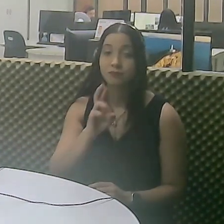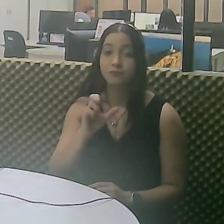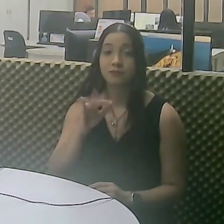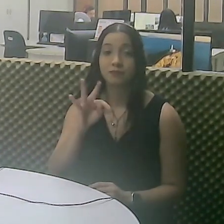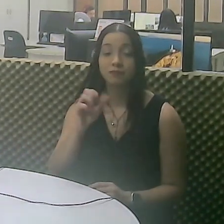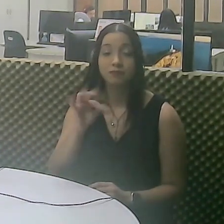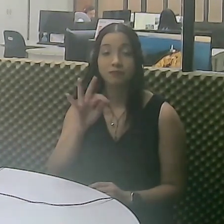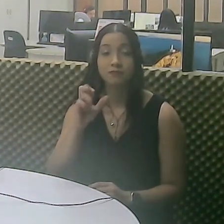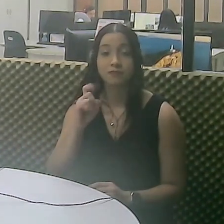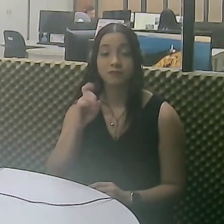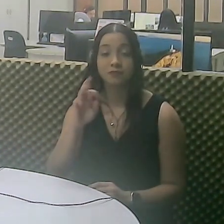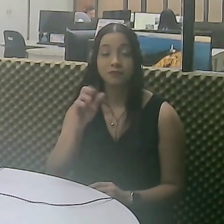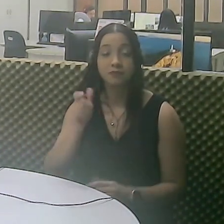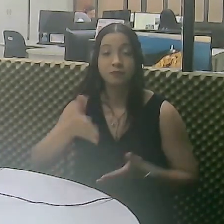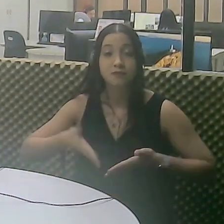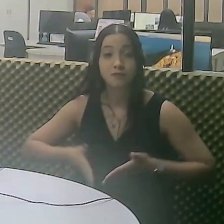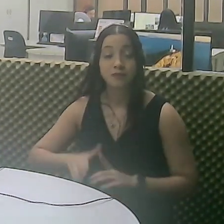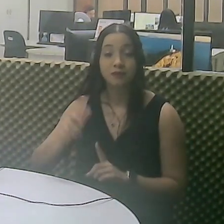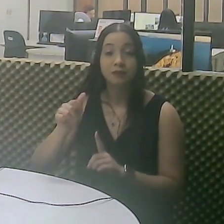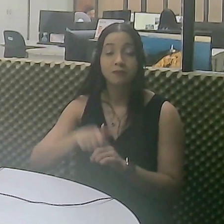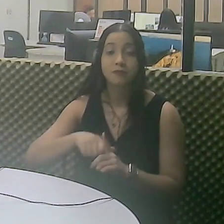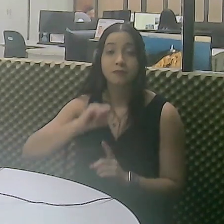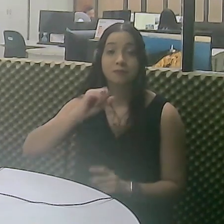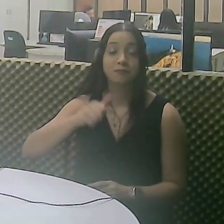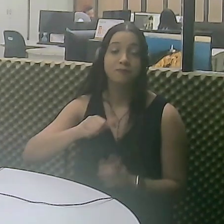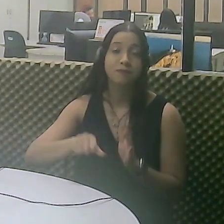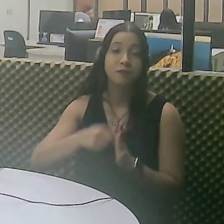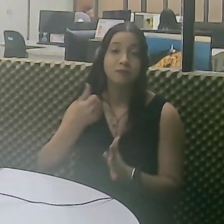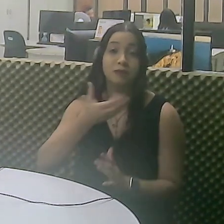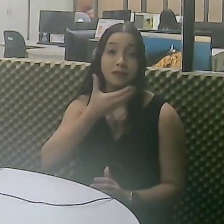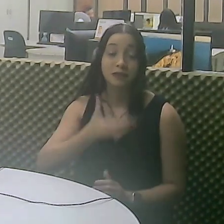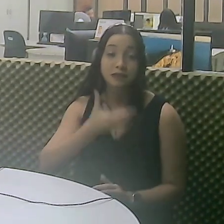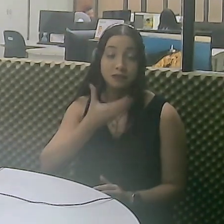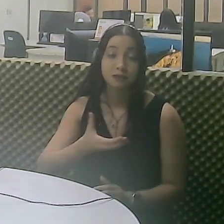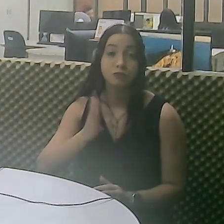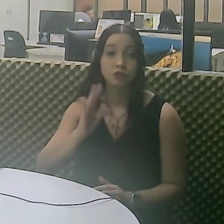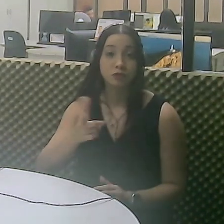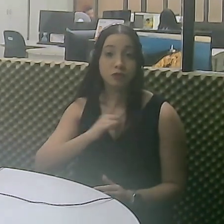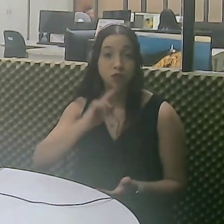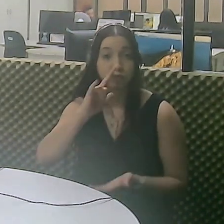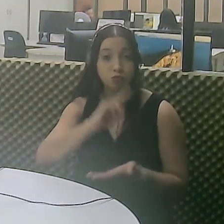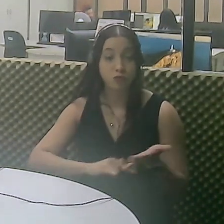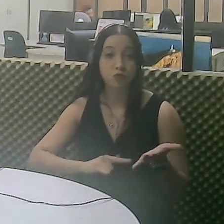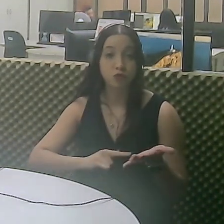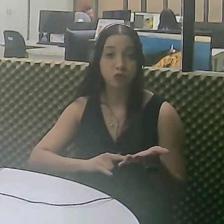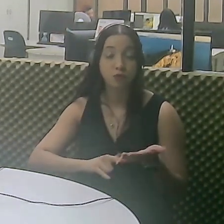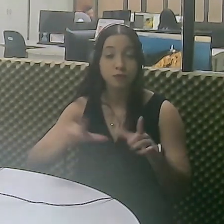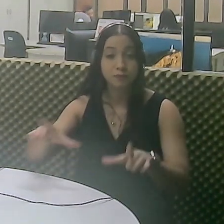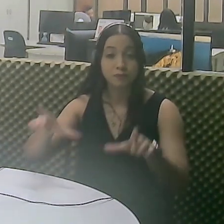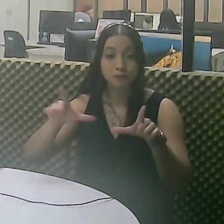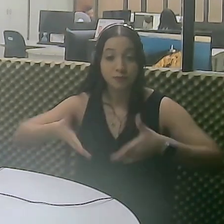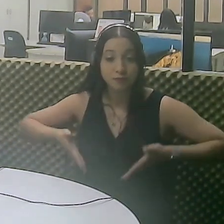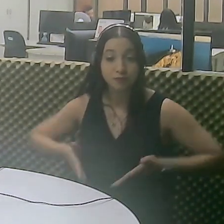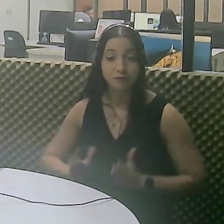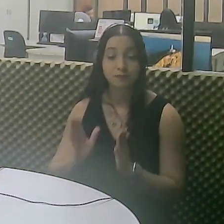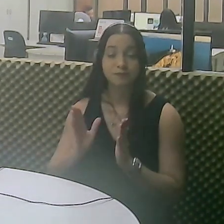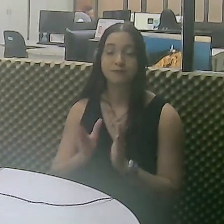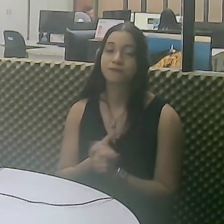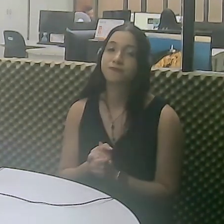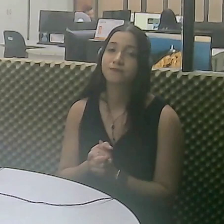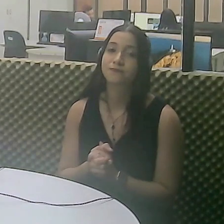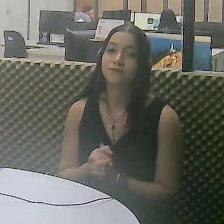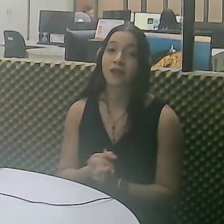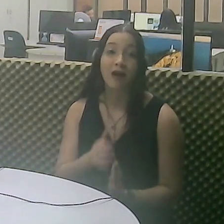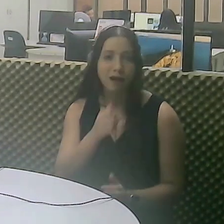Federal, sendo que os nascidos desde 1º de dezembro de 2015 já contam com o documento registrado na certidão de nascimento. Para